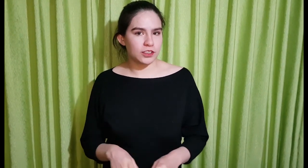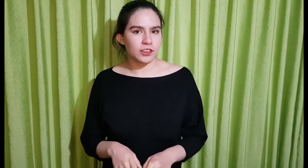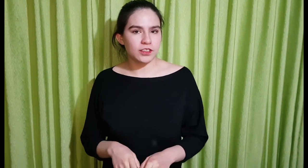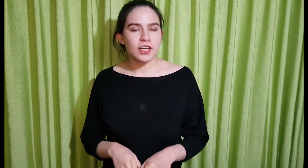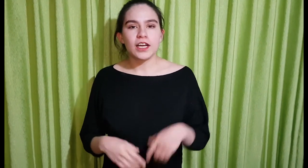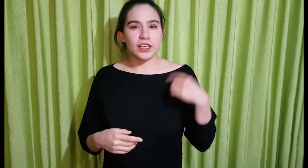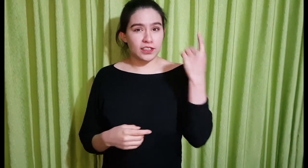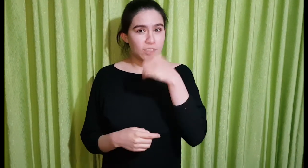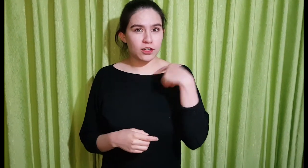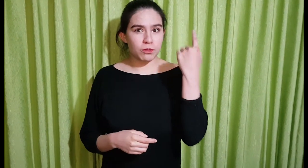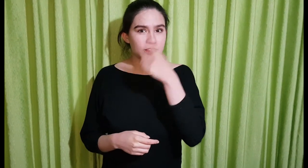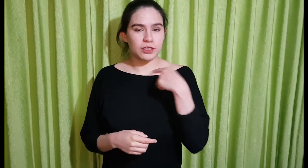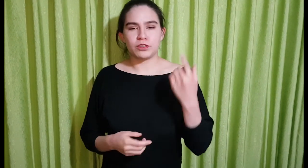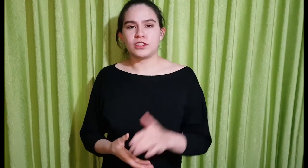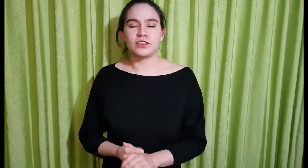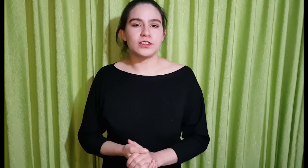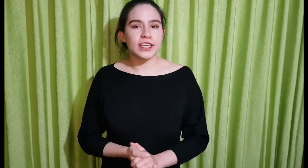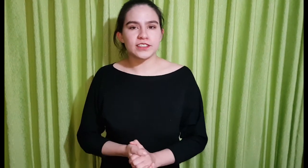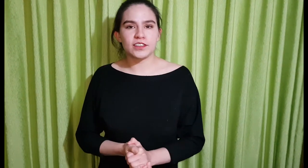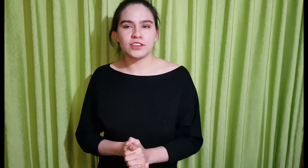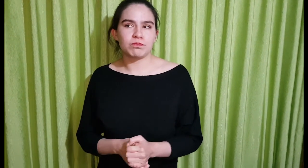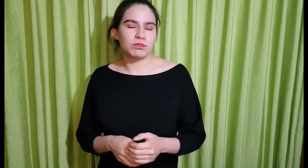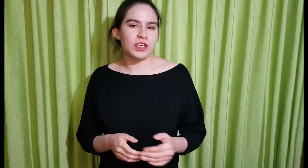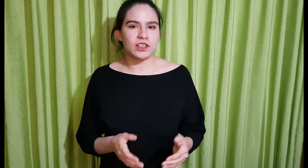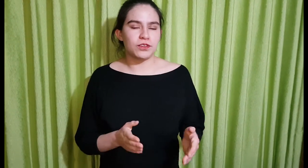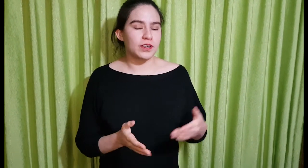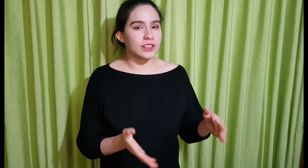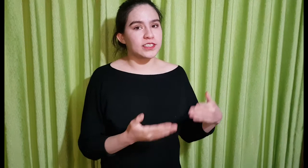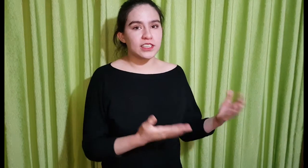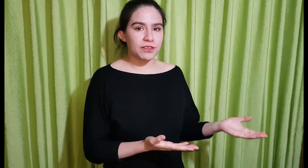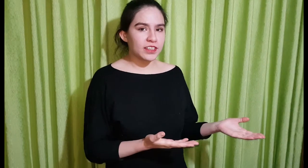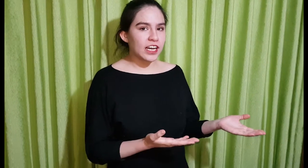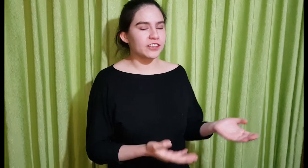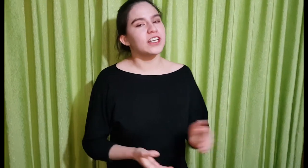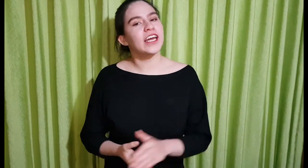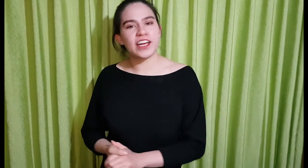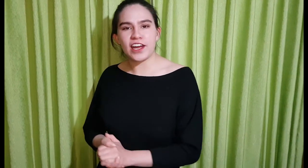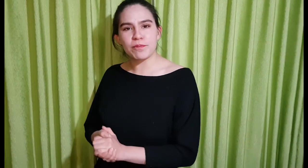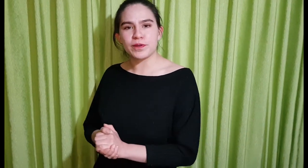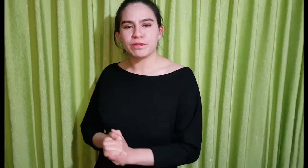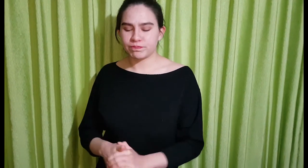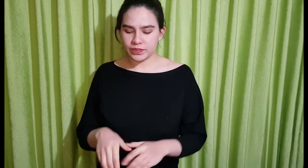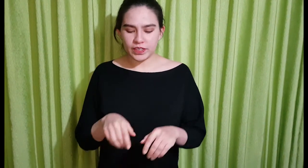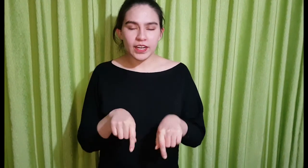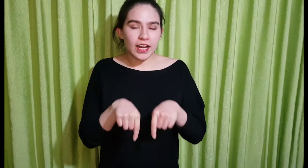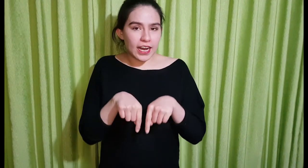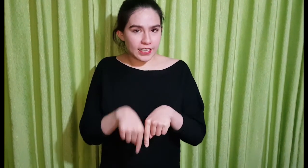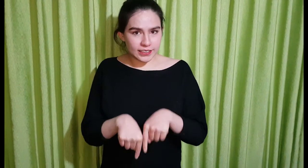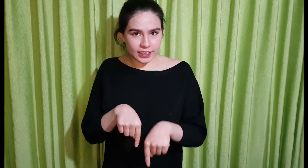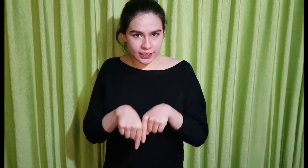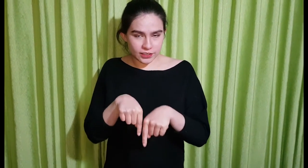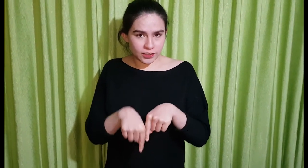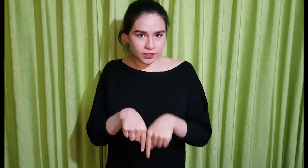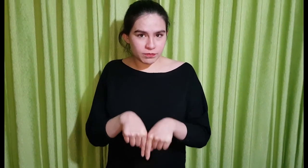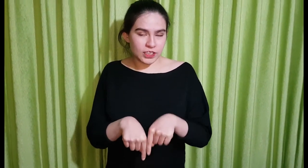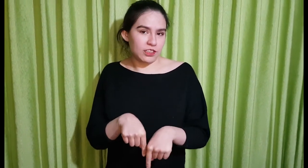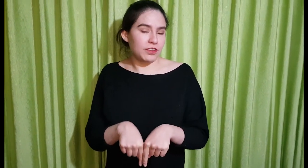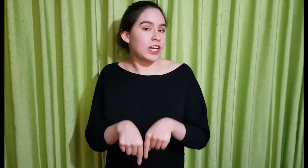posición y de cómo hacemos nuestros gestos, tienen diferentes significados. Ejemplo, Al hacer esto significa